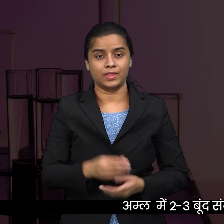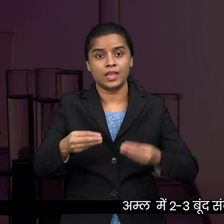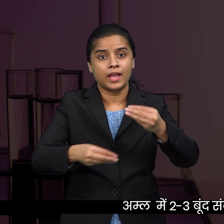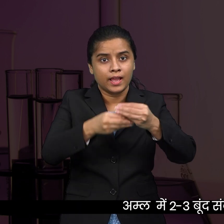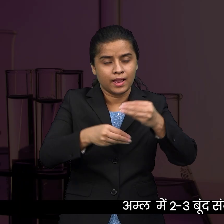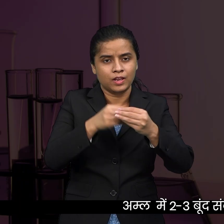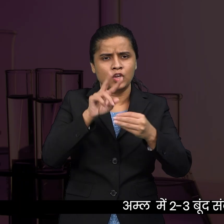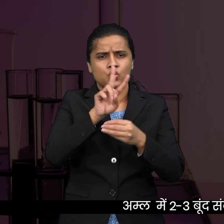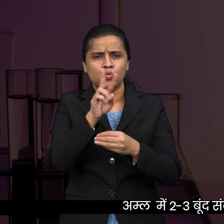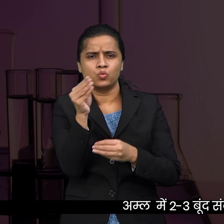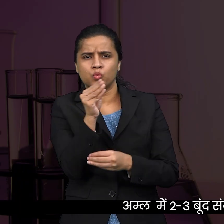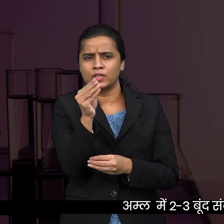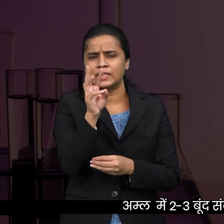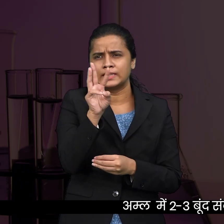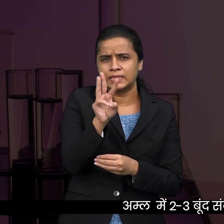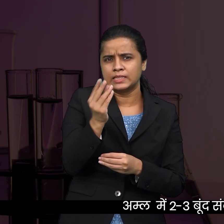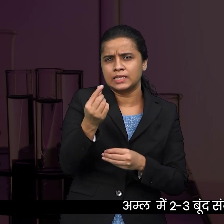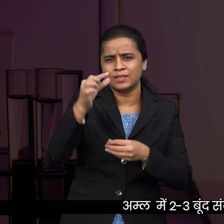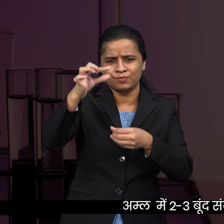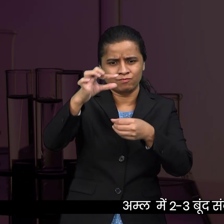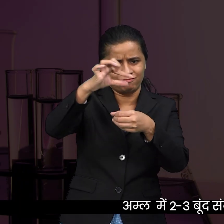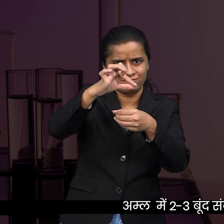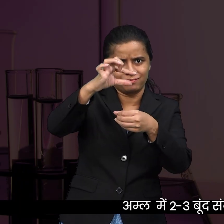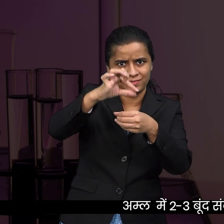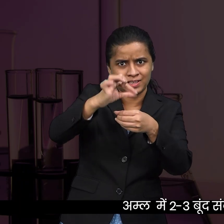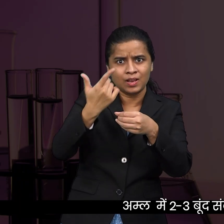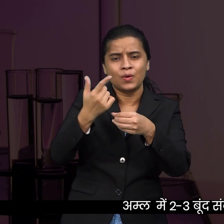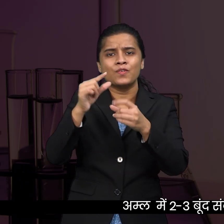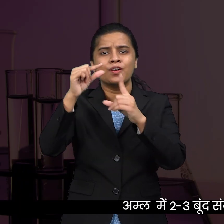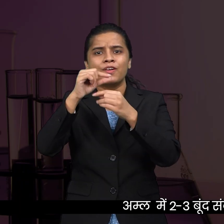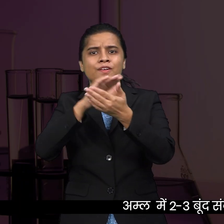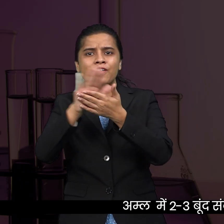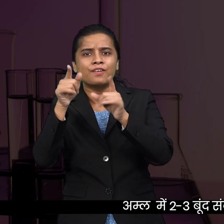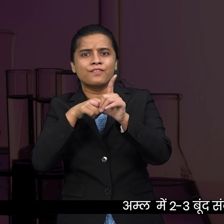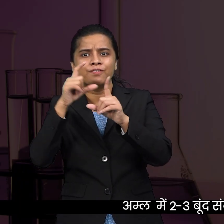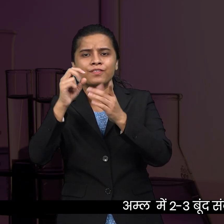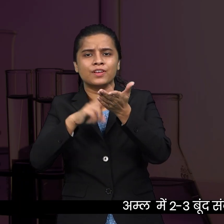अम्ल में 2 से 3 बूंद संकेतक फिनोफ्थलीन डालें।